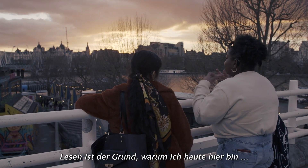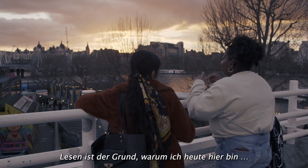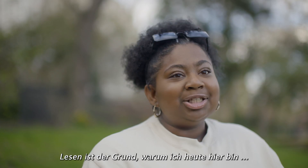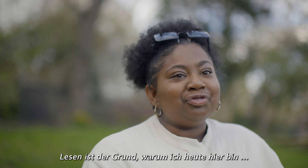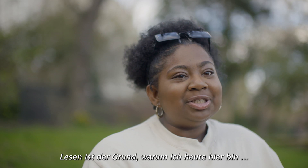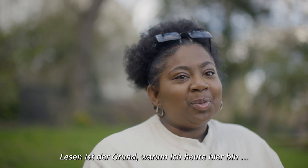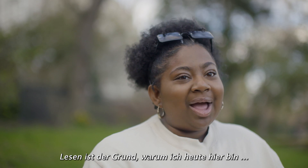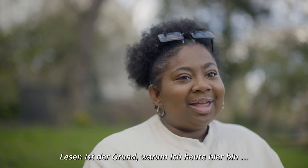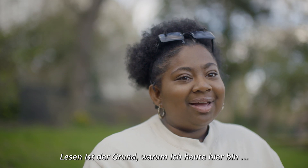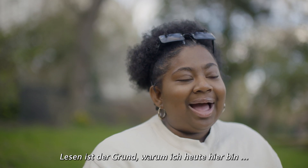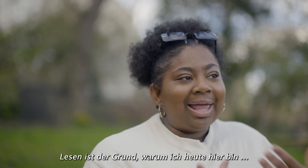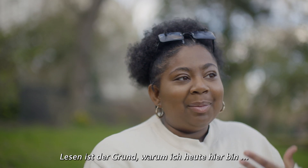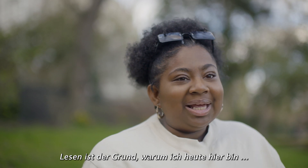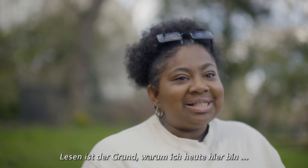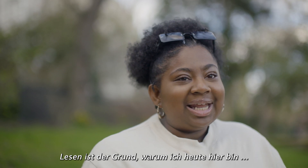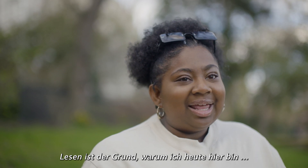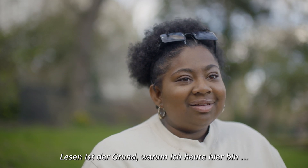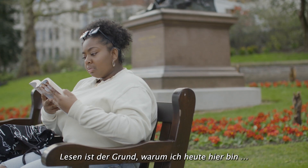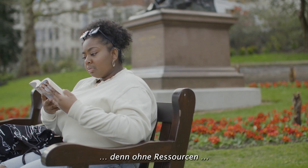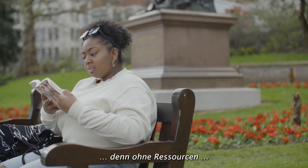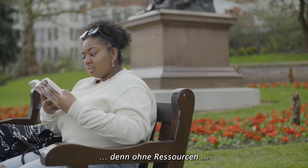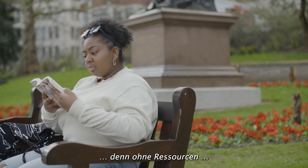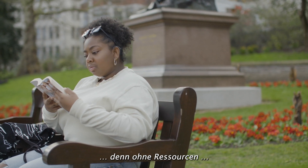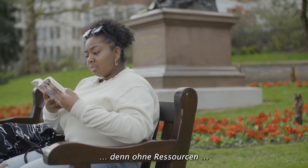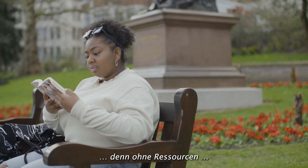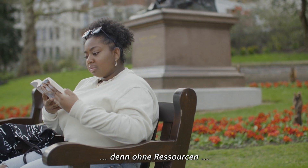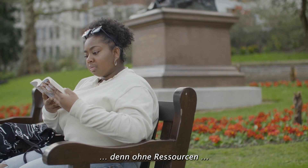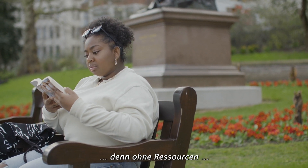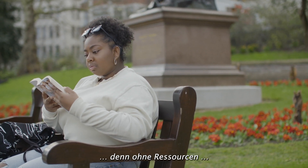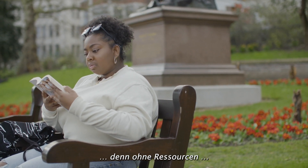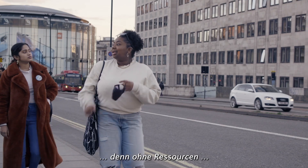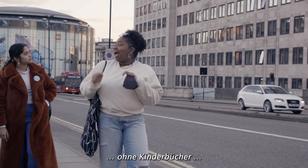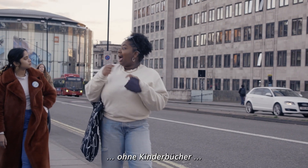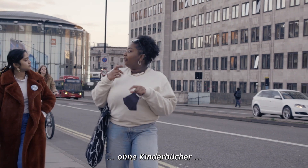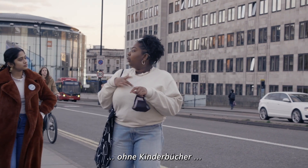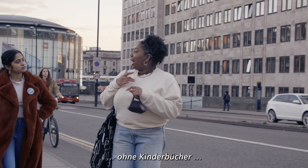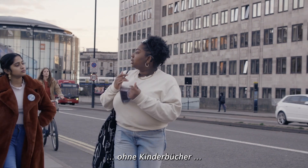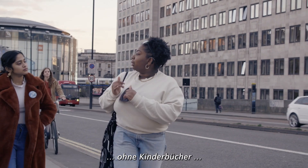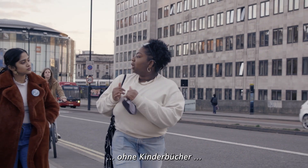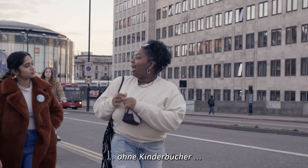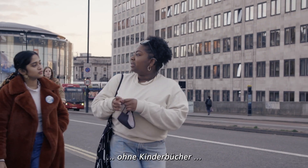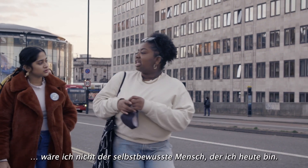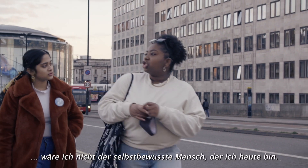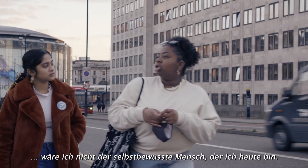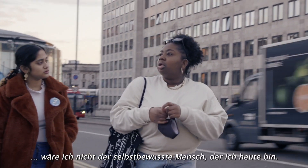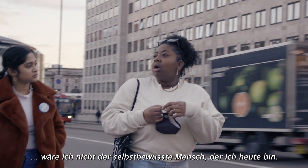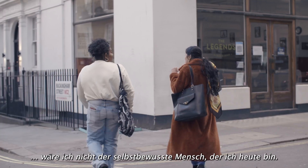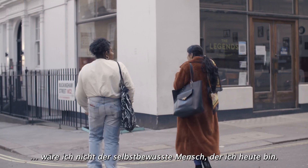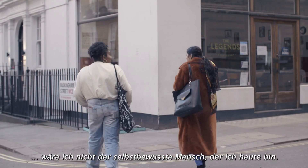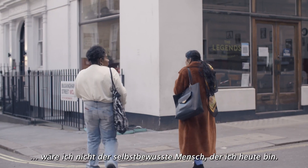ist die Grund, warum ich heute bin. Denn ohne Ressourcen, ohne Kinderbücher, würde ich die überzeugenden